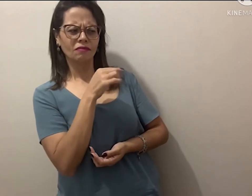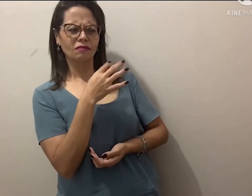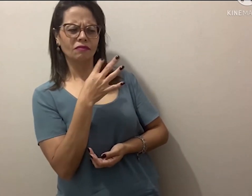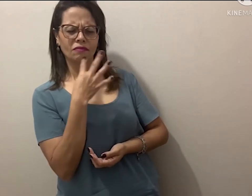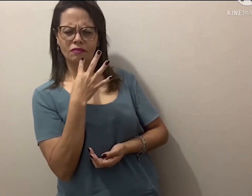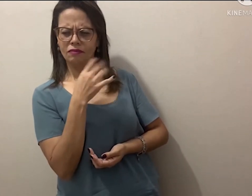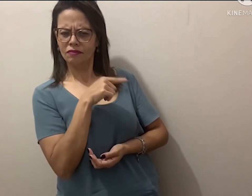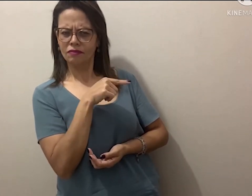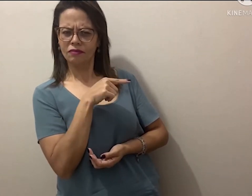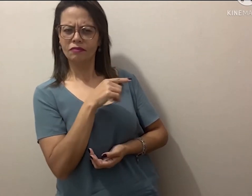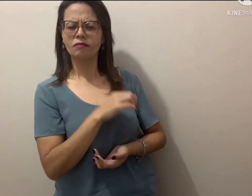você conhece ela?